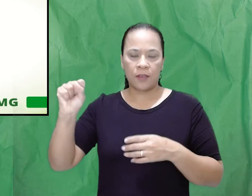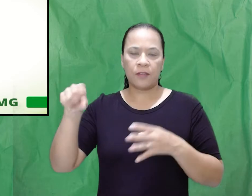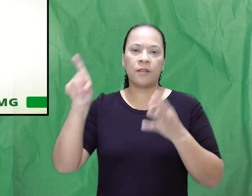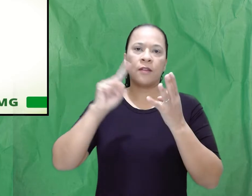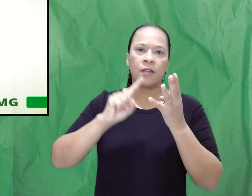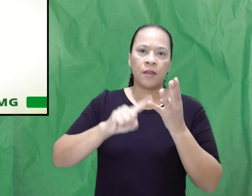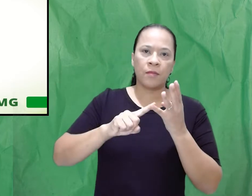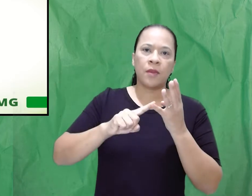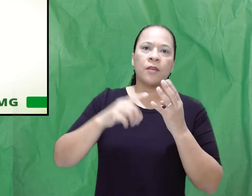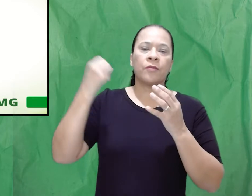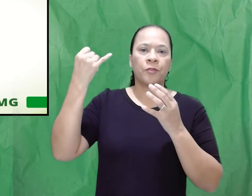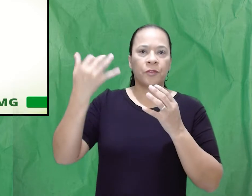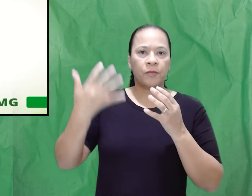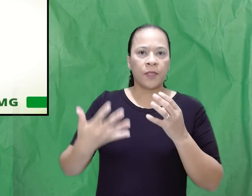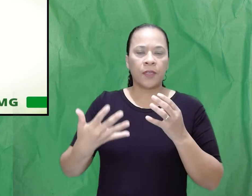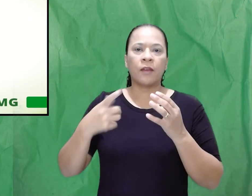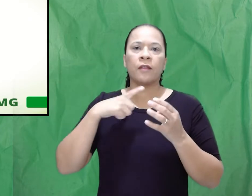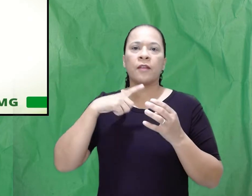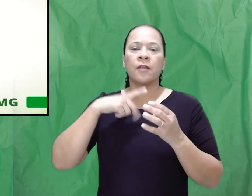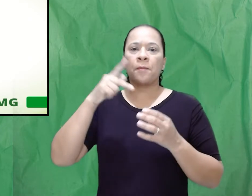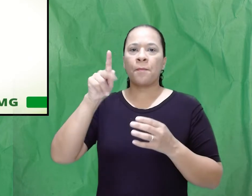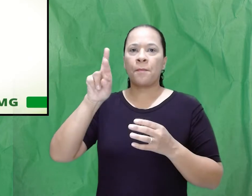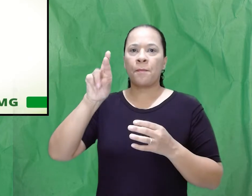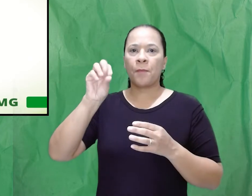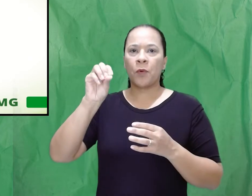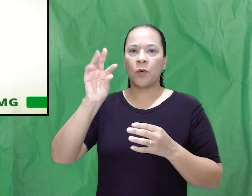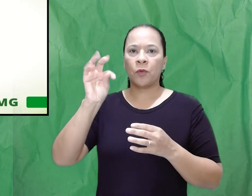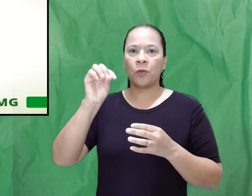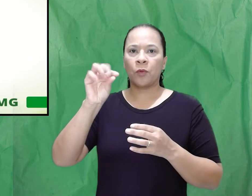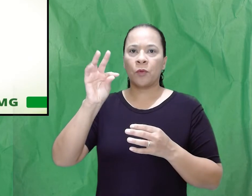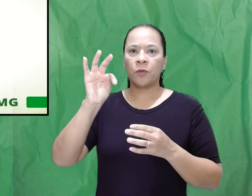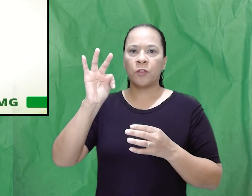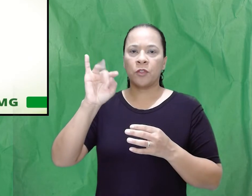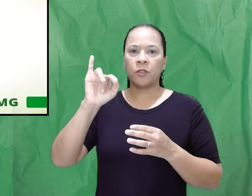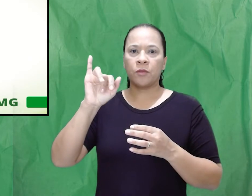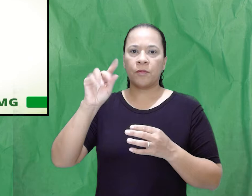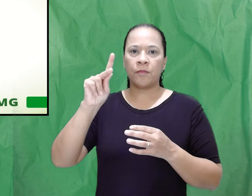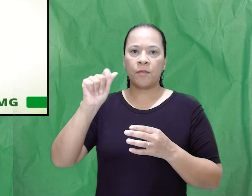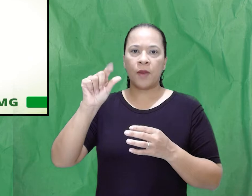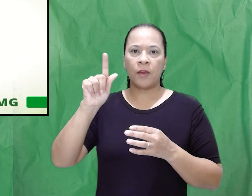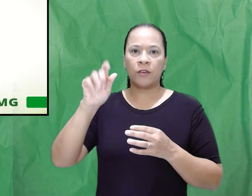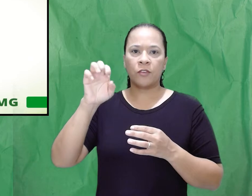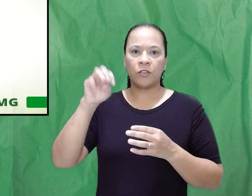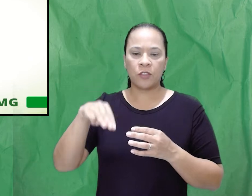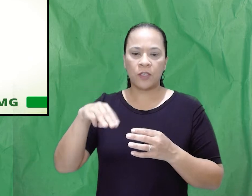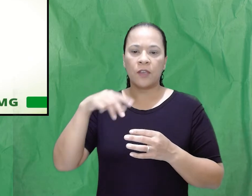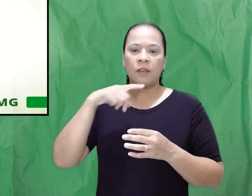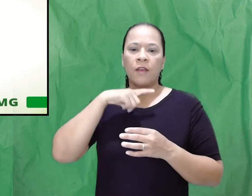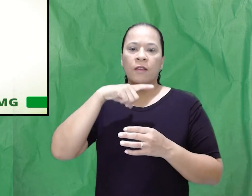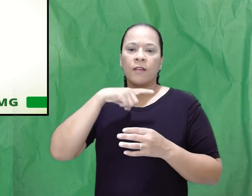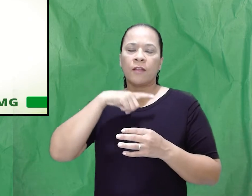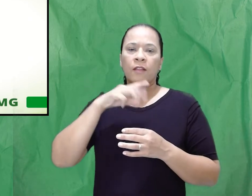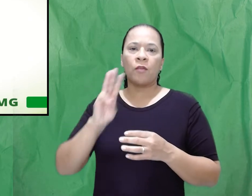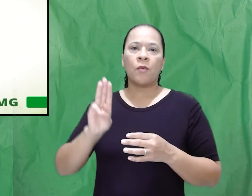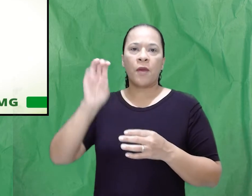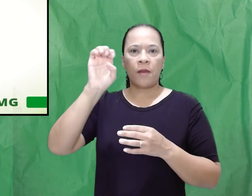sobre prototipagem de websites utilizando uma plataforma popular chamada